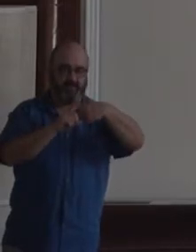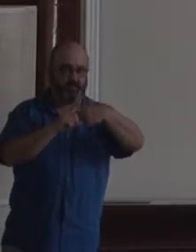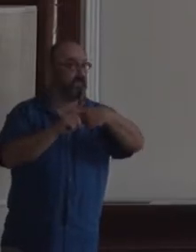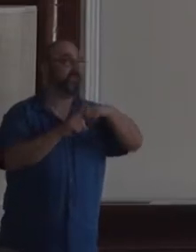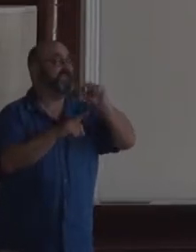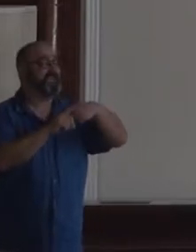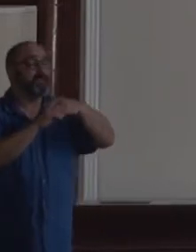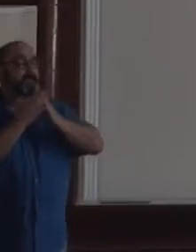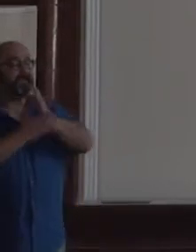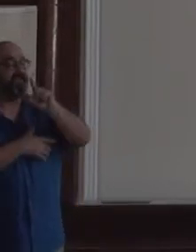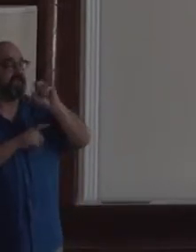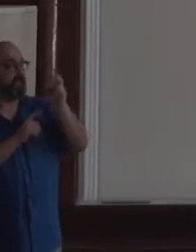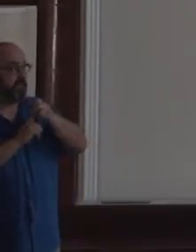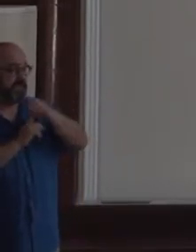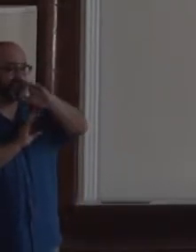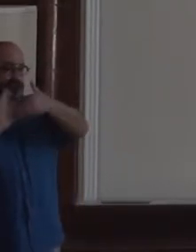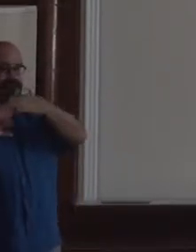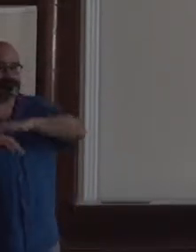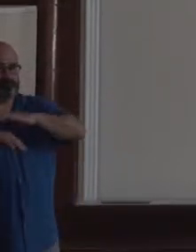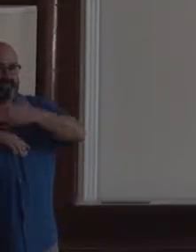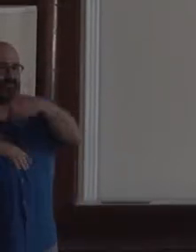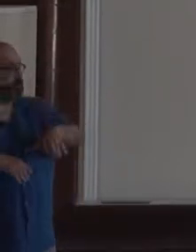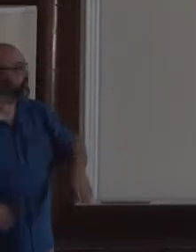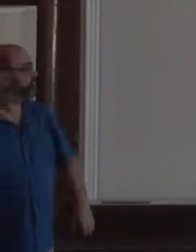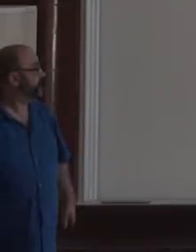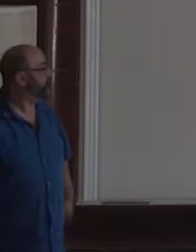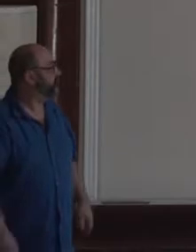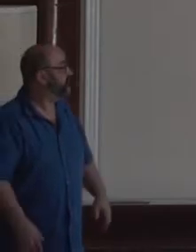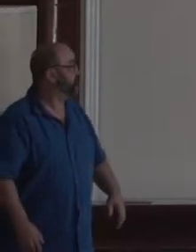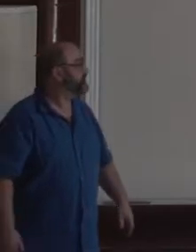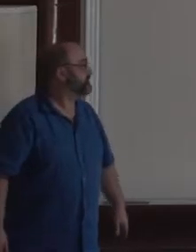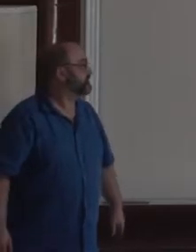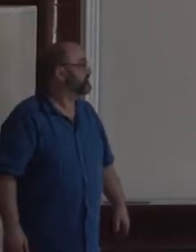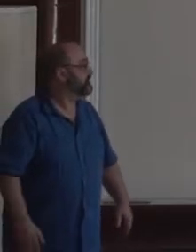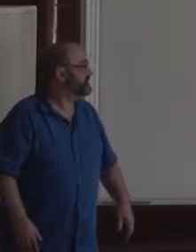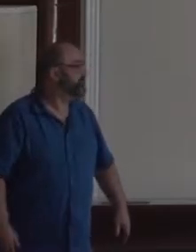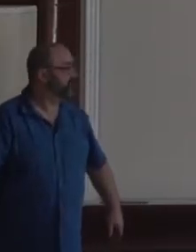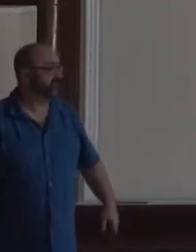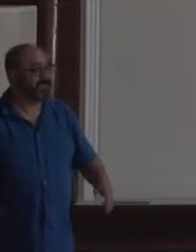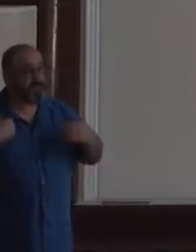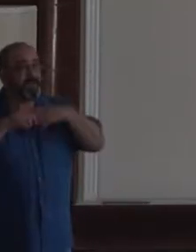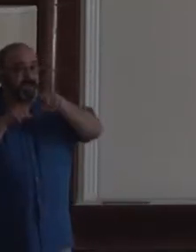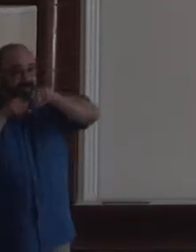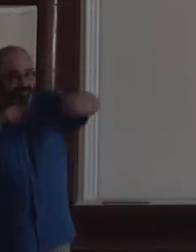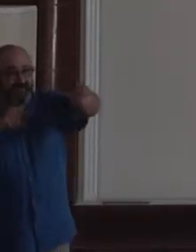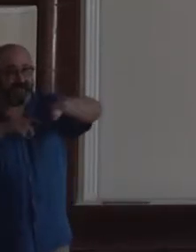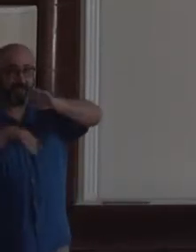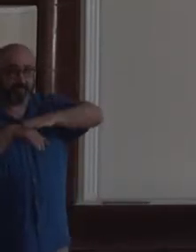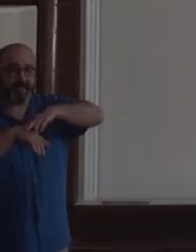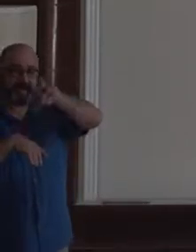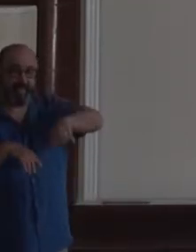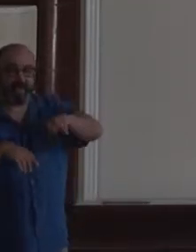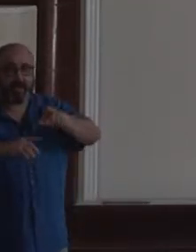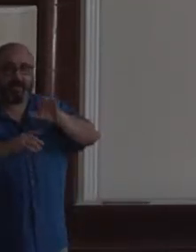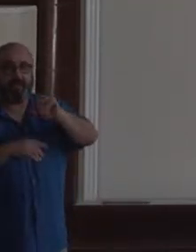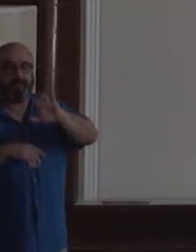température est supérieure à 20 degrés, elle va me dire « ouais, il fait chaud ». Quand je fais mon test, je n'ai pas forcément envie d'appeler réellement une API